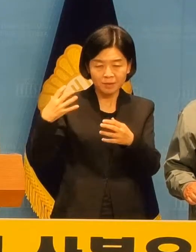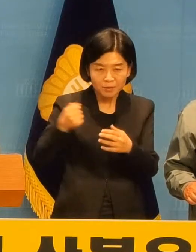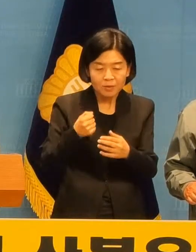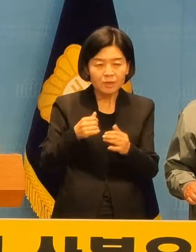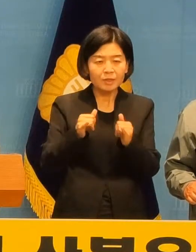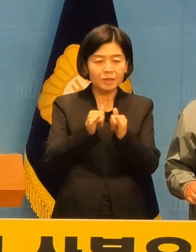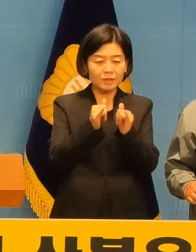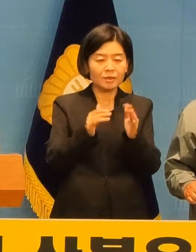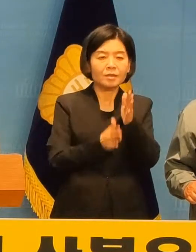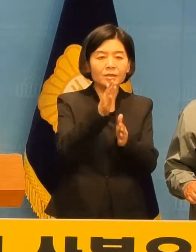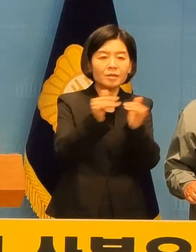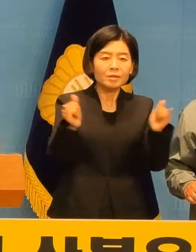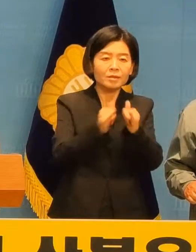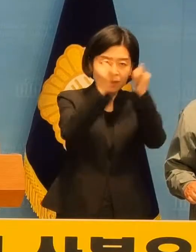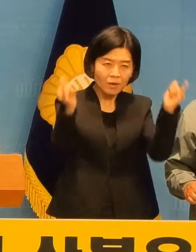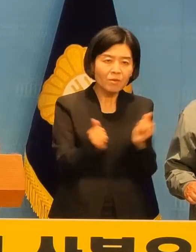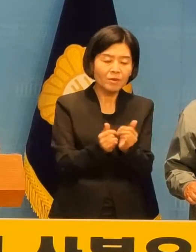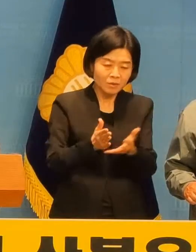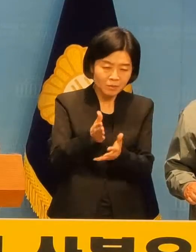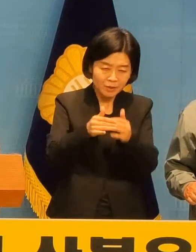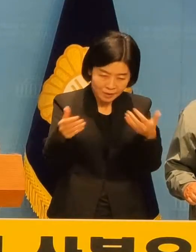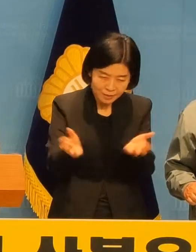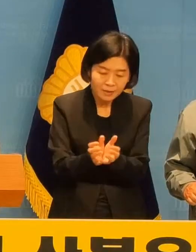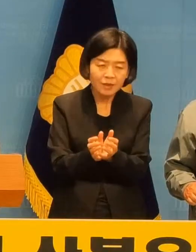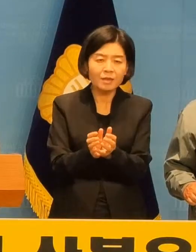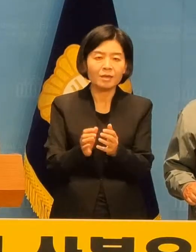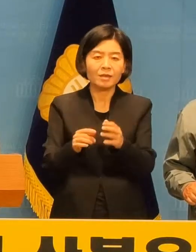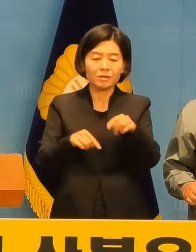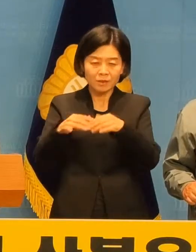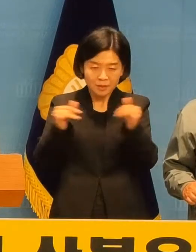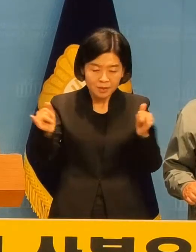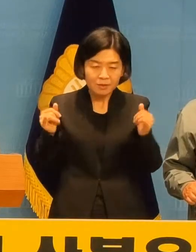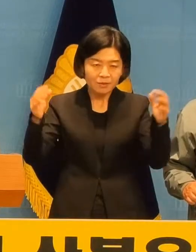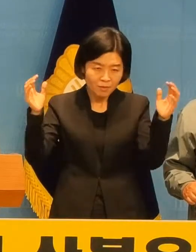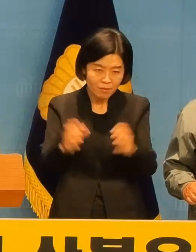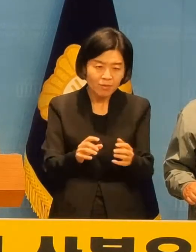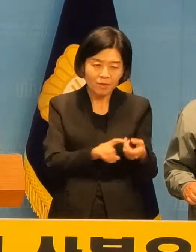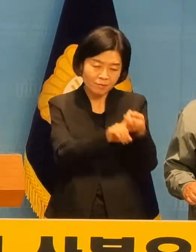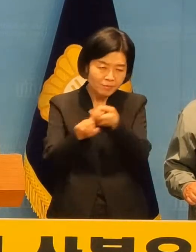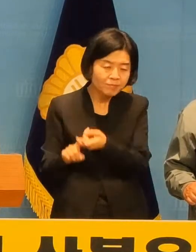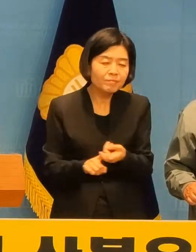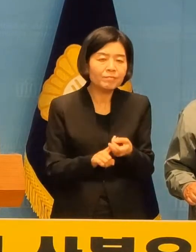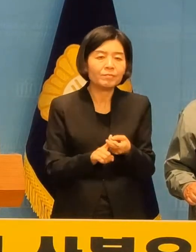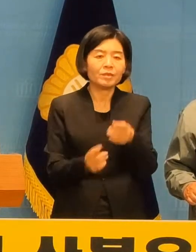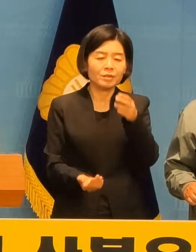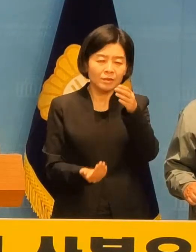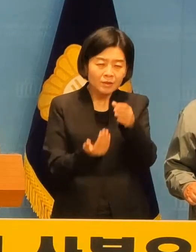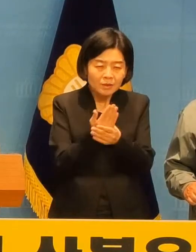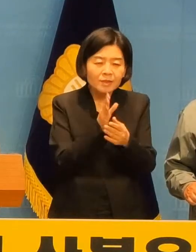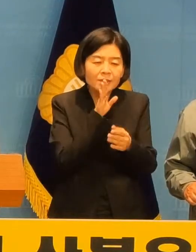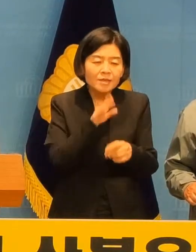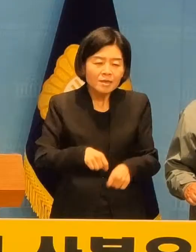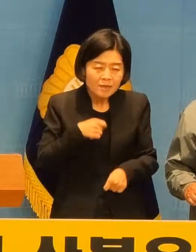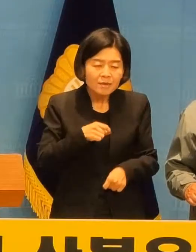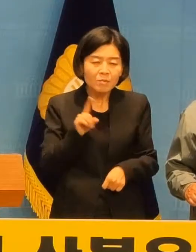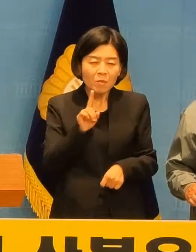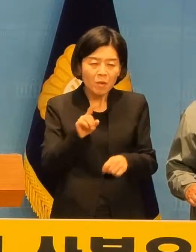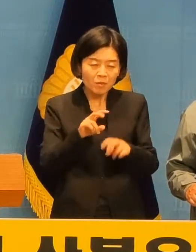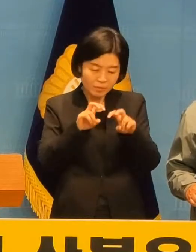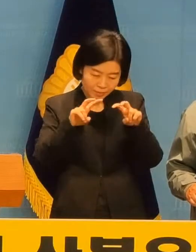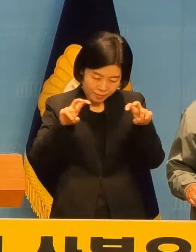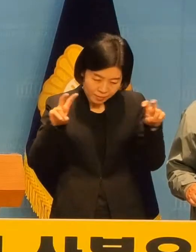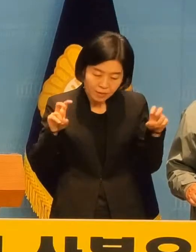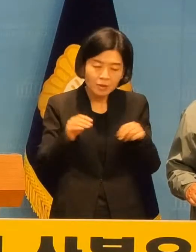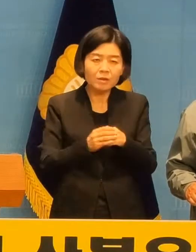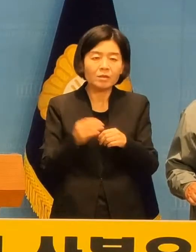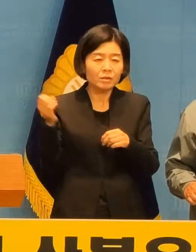전문단체 그리고 양심 있는 정치인들과 연대하여 이번 사태의 진실을 끝까지 밝힐 것이며 다시는 이